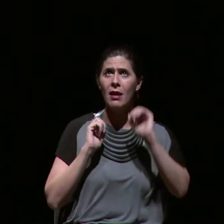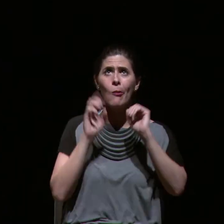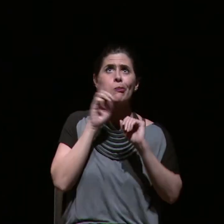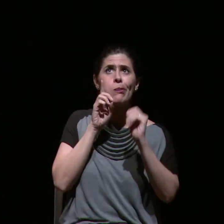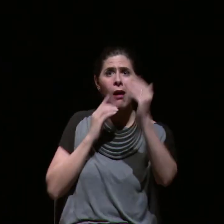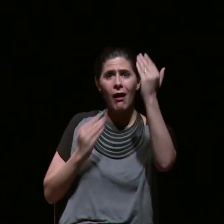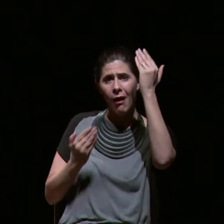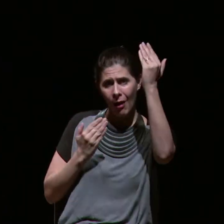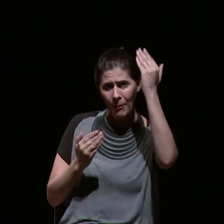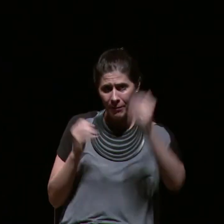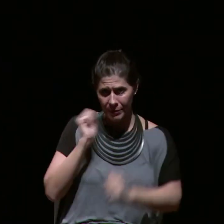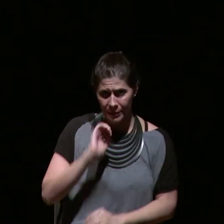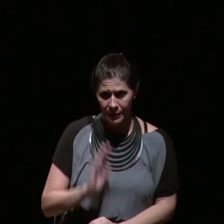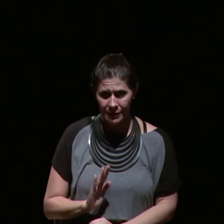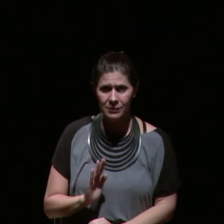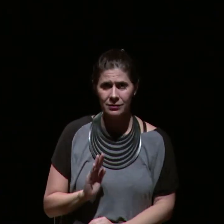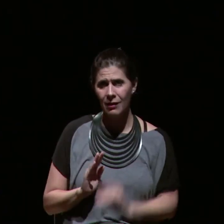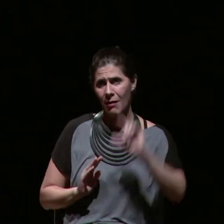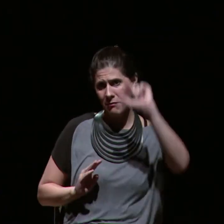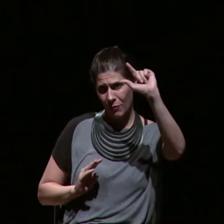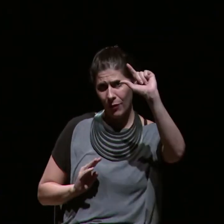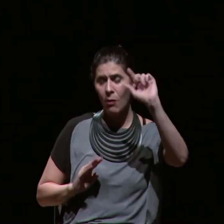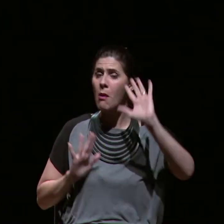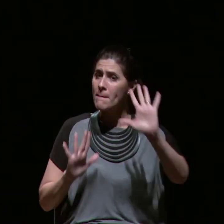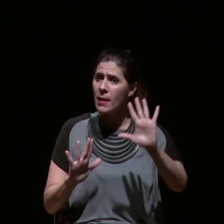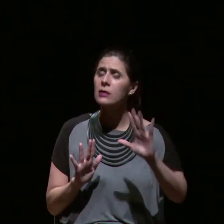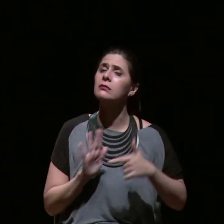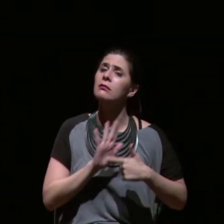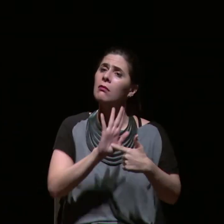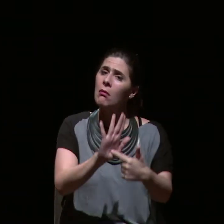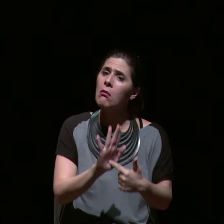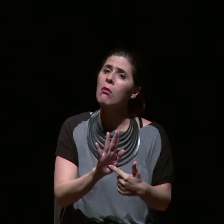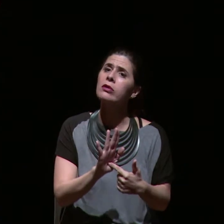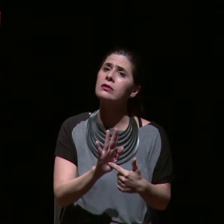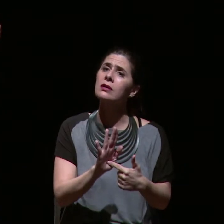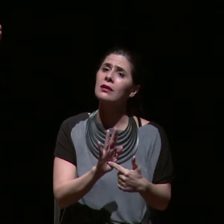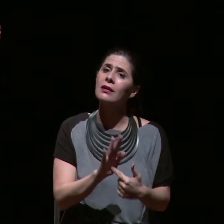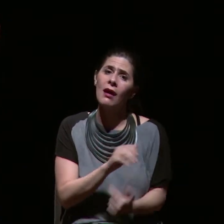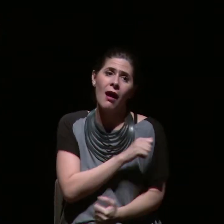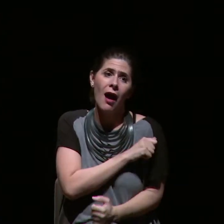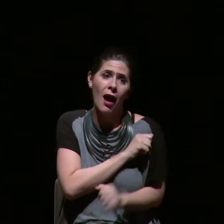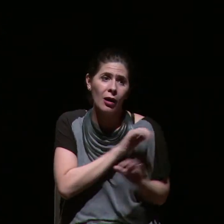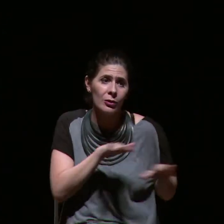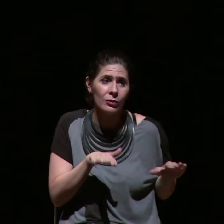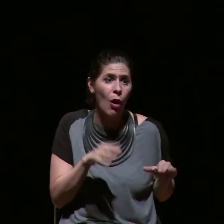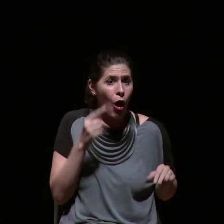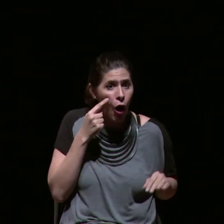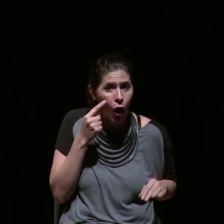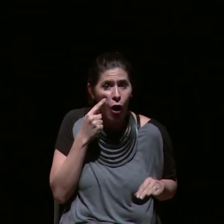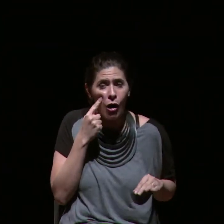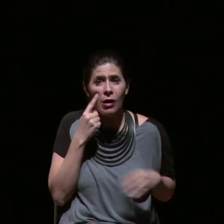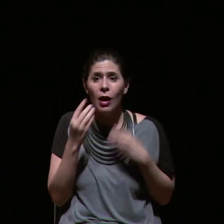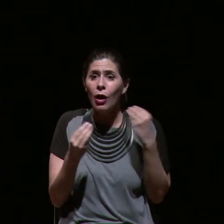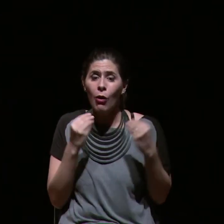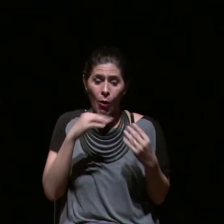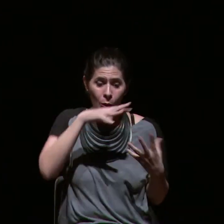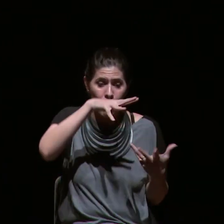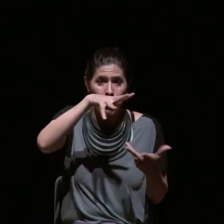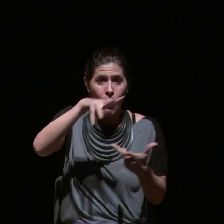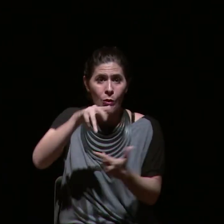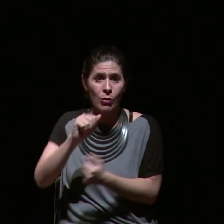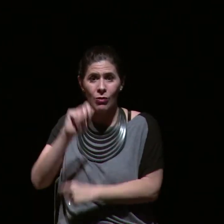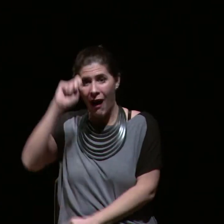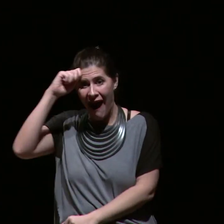pequeno exemplo, oferecer aos meus alunos uma rápida apreensão da extensão ocupada pelas heranças africanas em nosso mundo